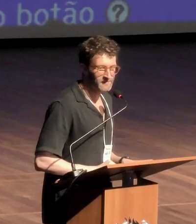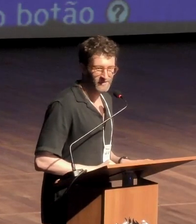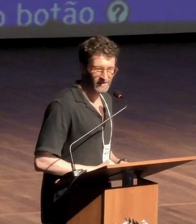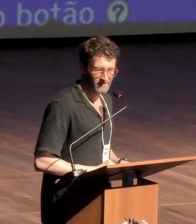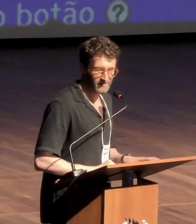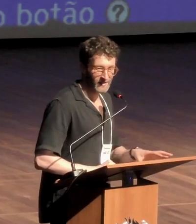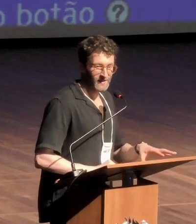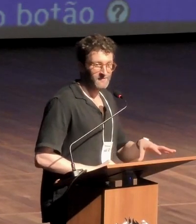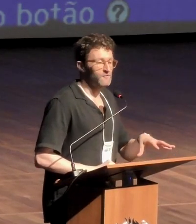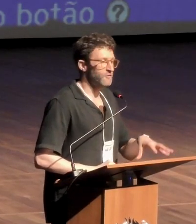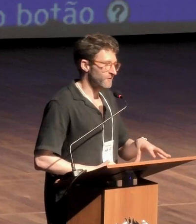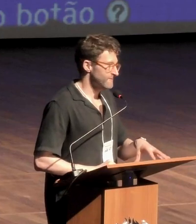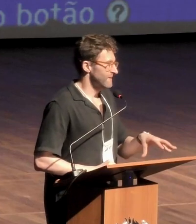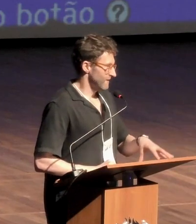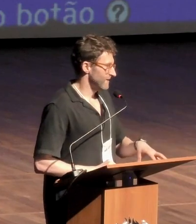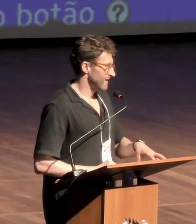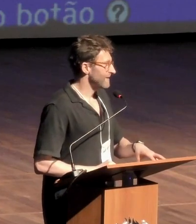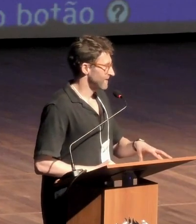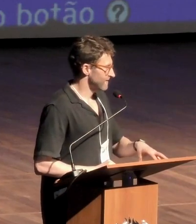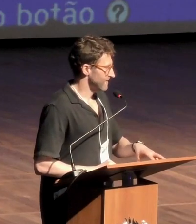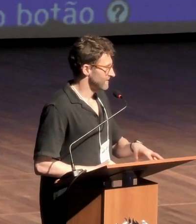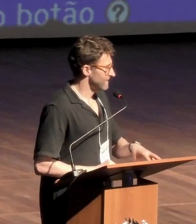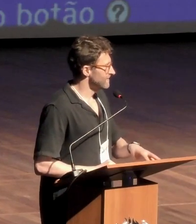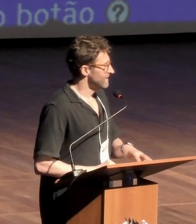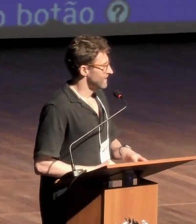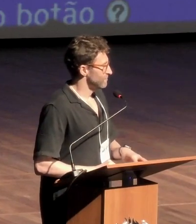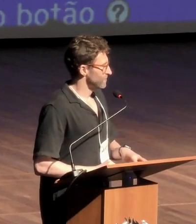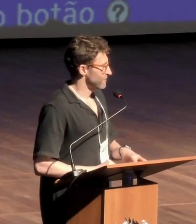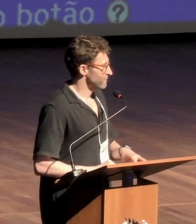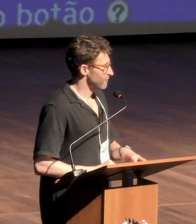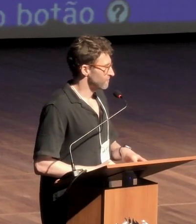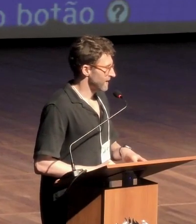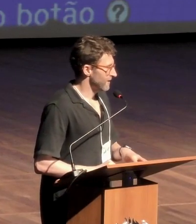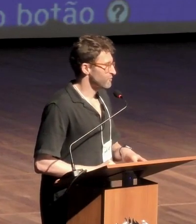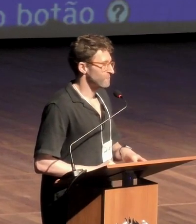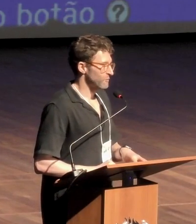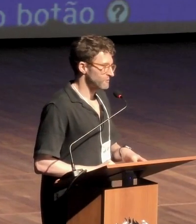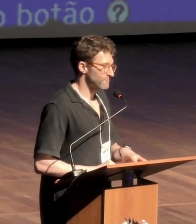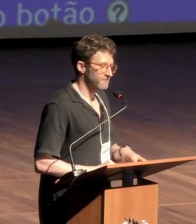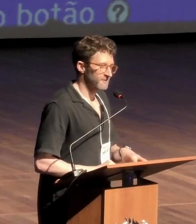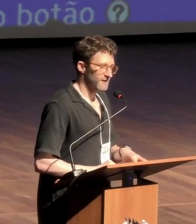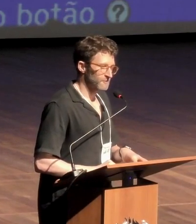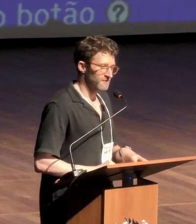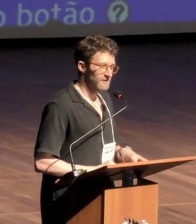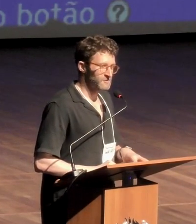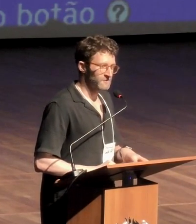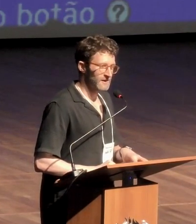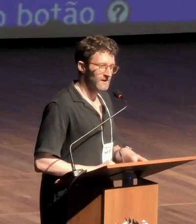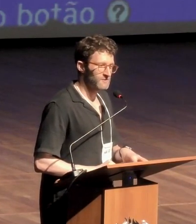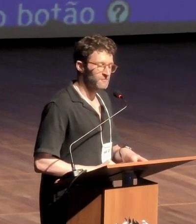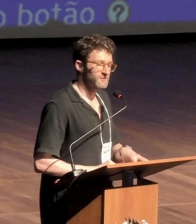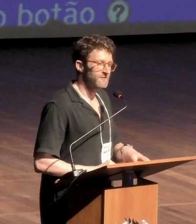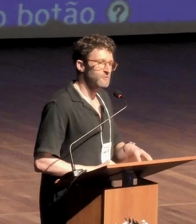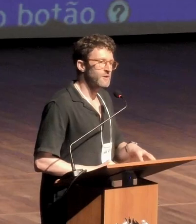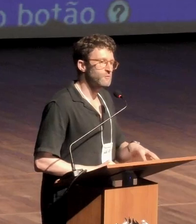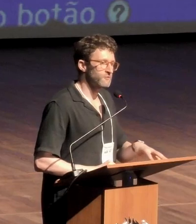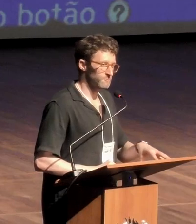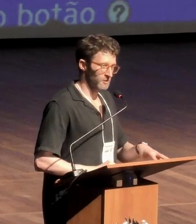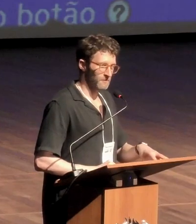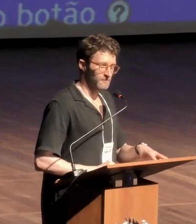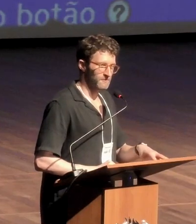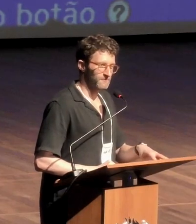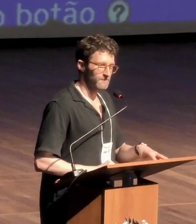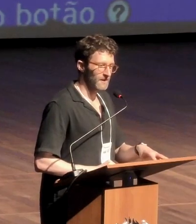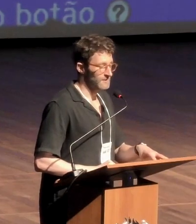necessidades especiais se for atender né É por meio de um laudo médico para outra processados a seletividade fornece com